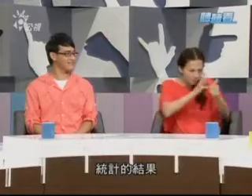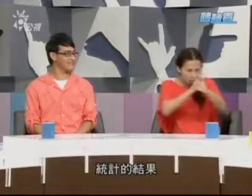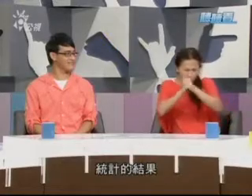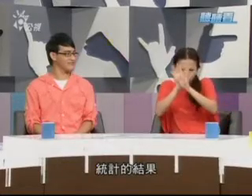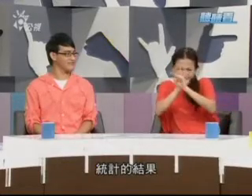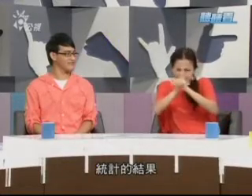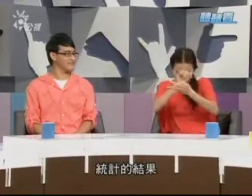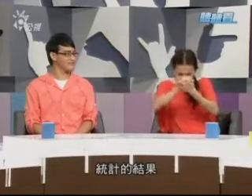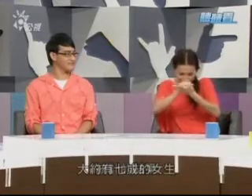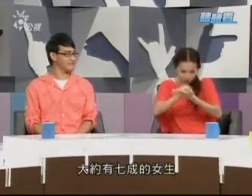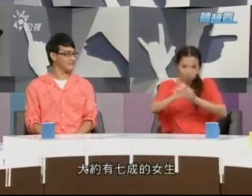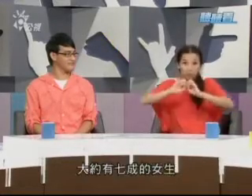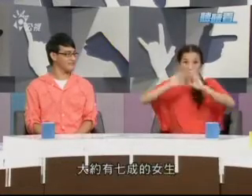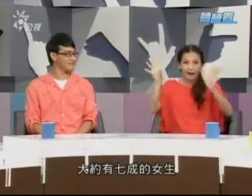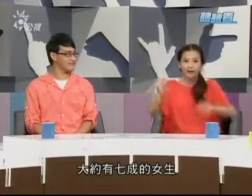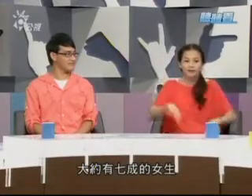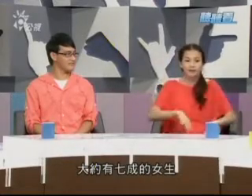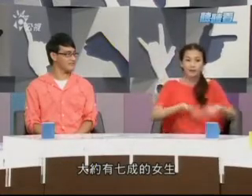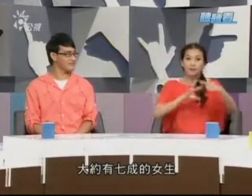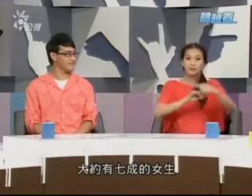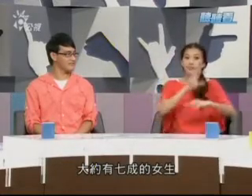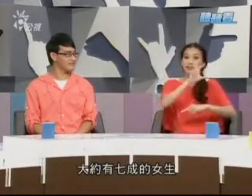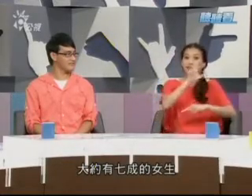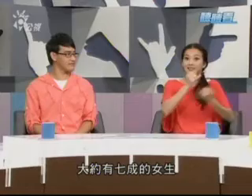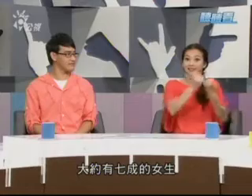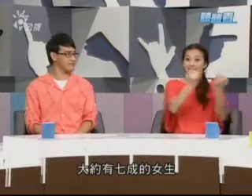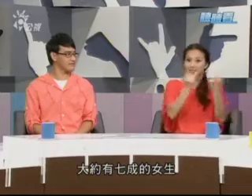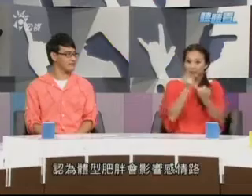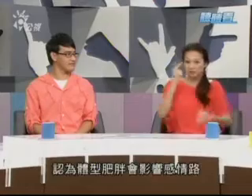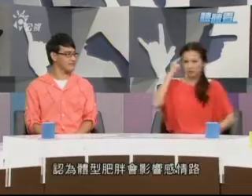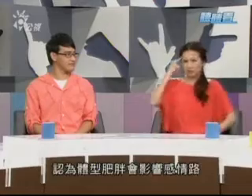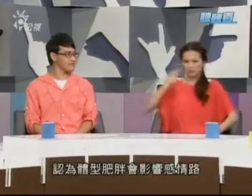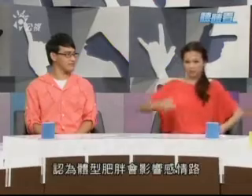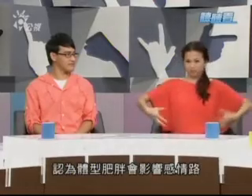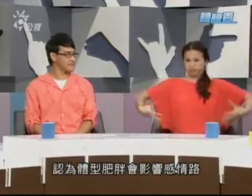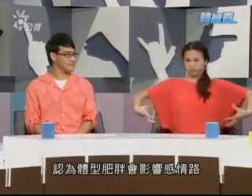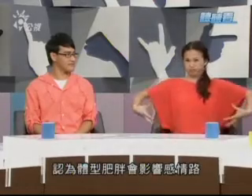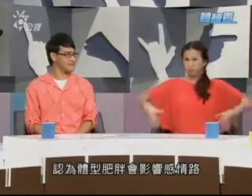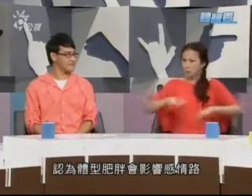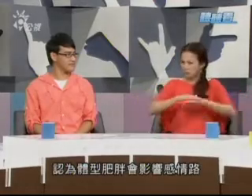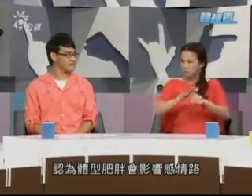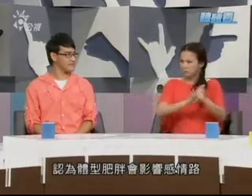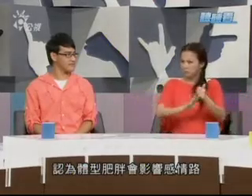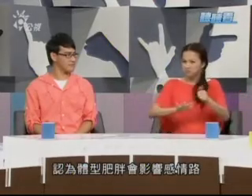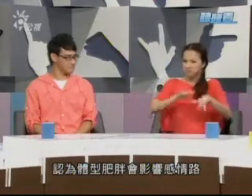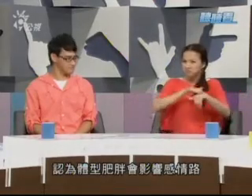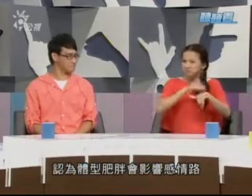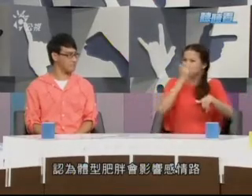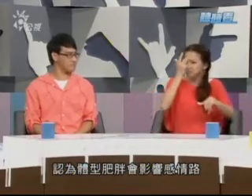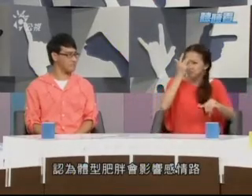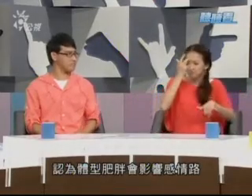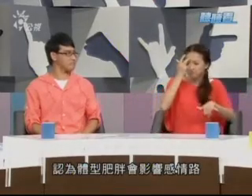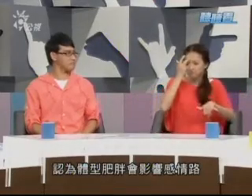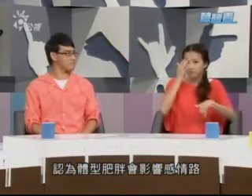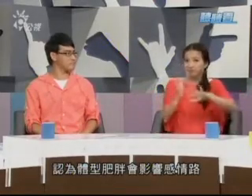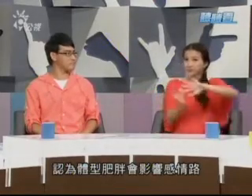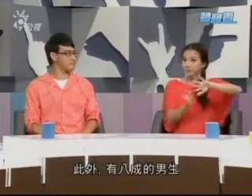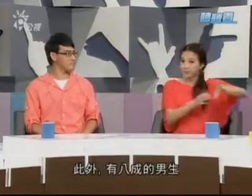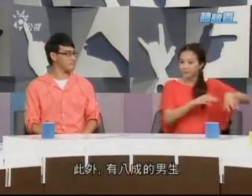计的结果大约有70%的女生认为体型肥胖会影响感情路， 此外